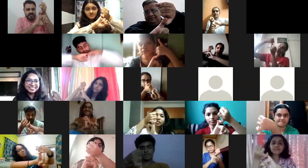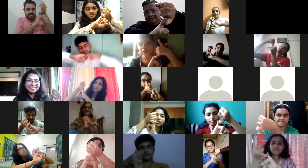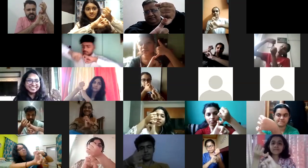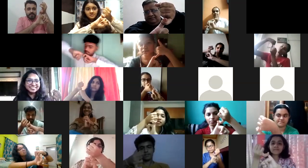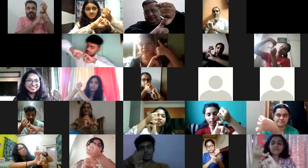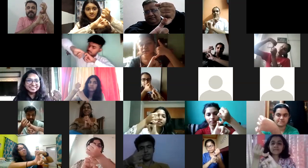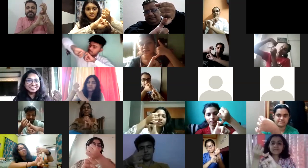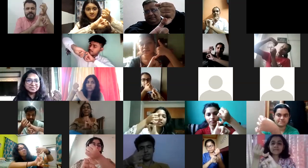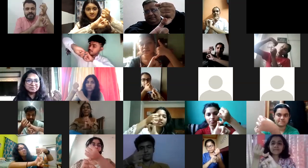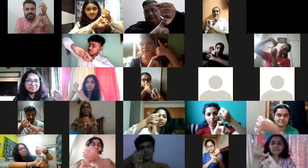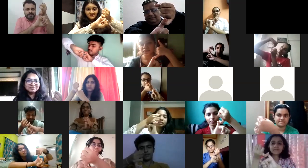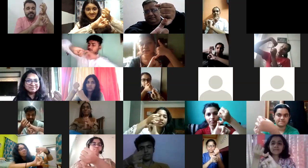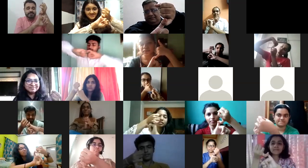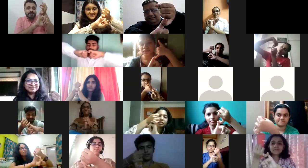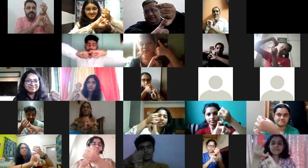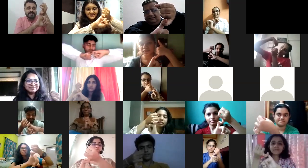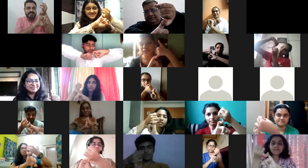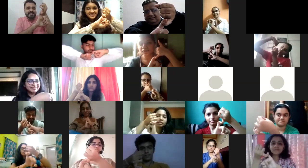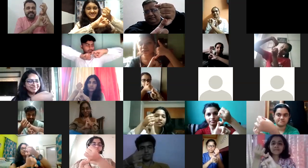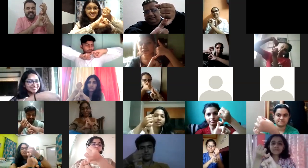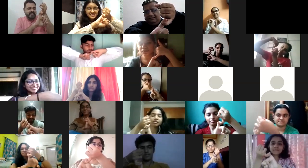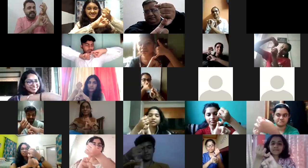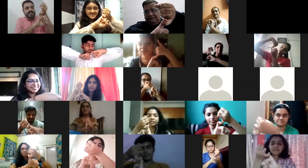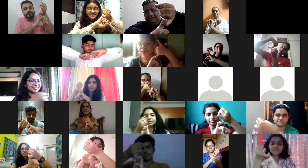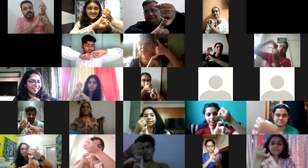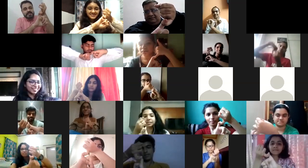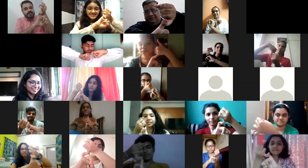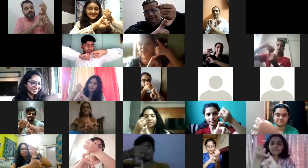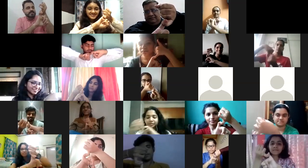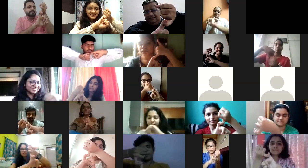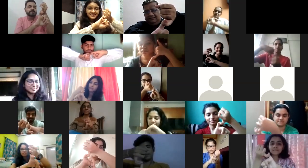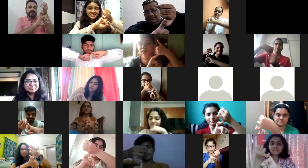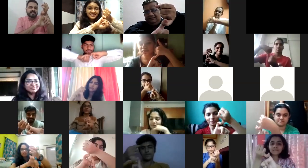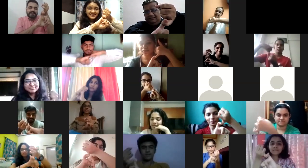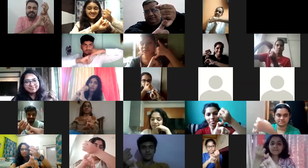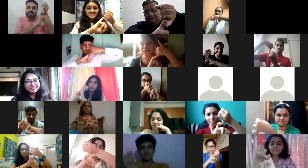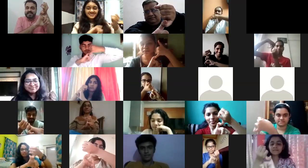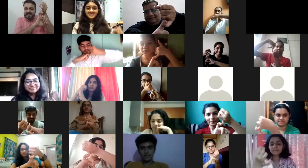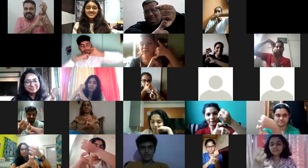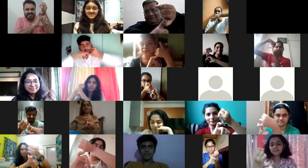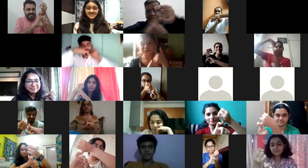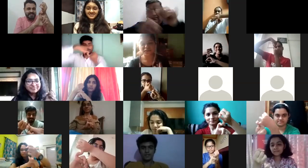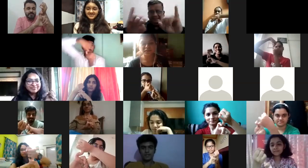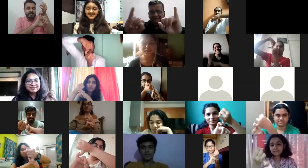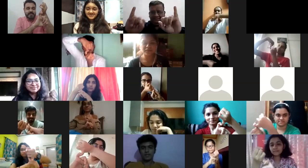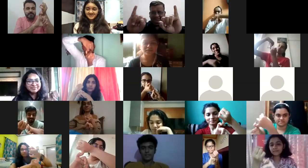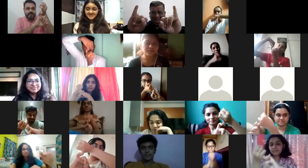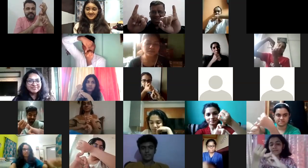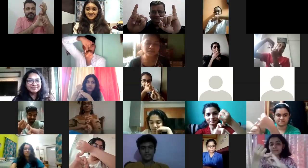किसी को दिख रहा है, किसी को नहीं दिख रहा है. You have to just visualize. And अगर नहीं समझ में आता है तो just remember it. As simple as that. Okay, because you have to answer my questions